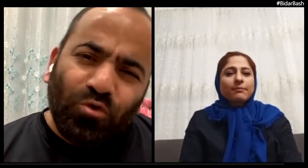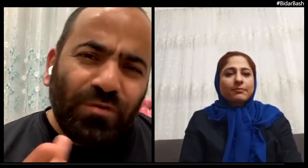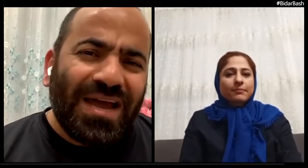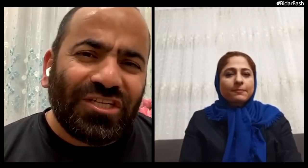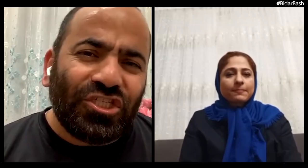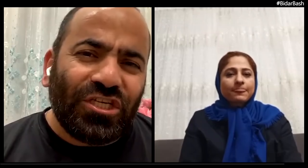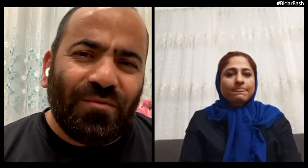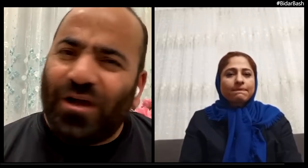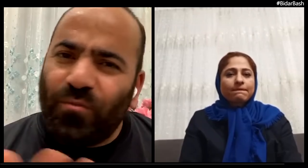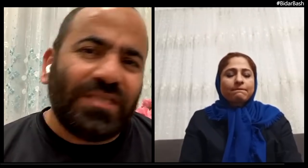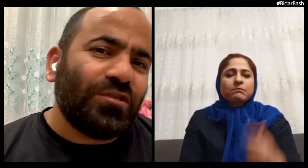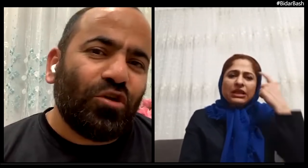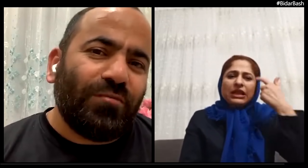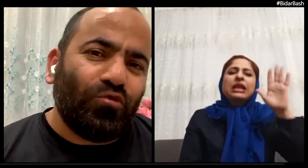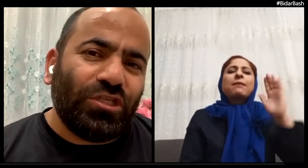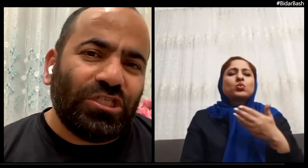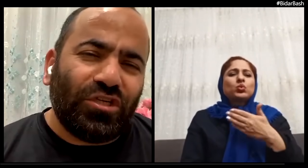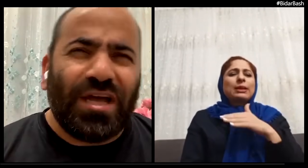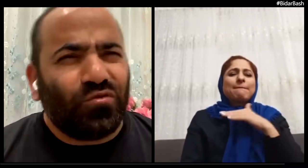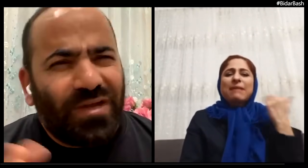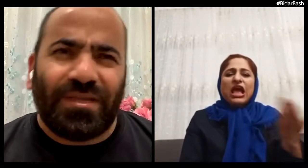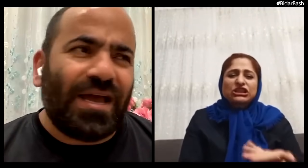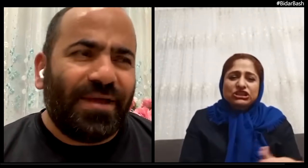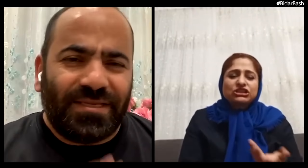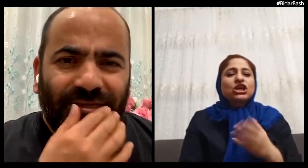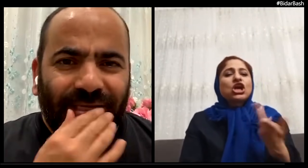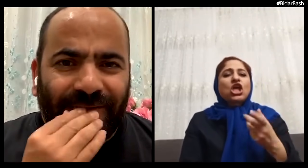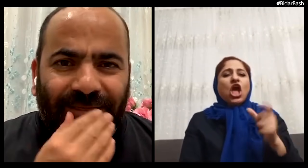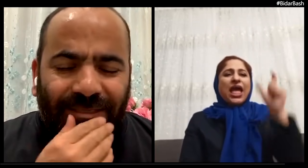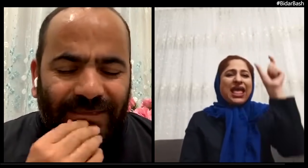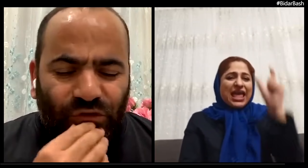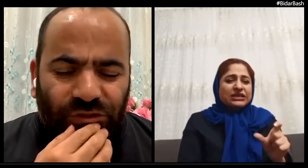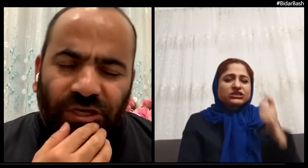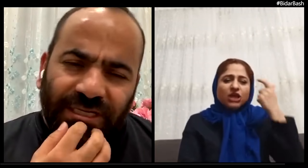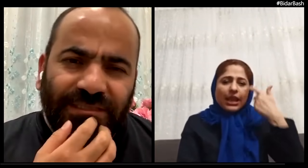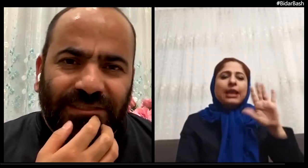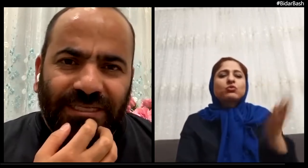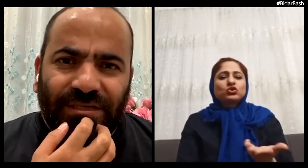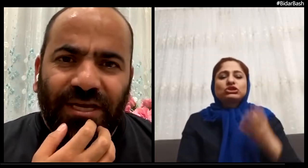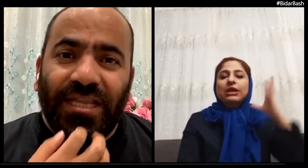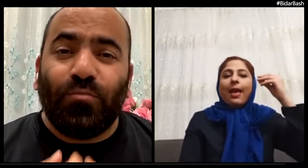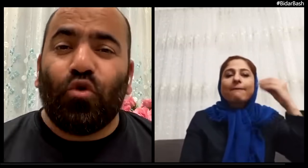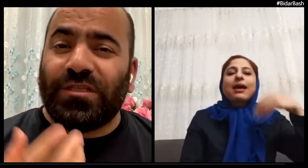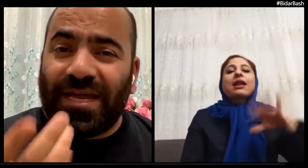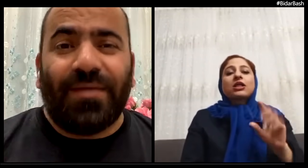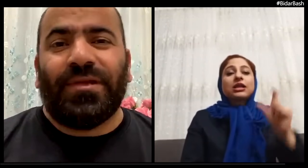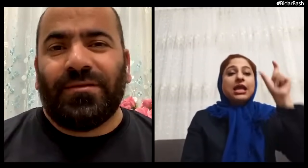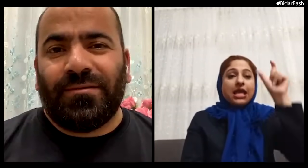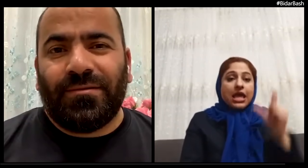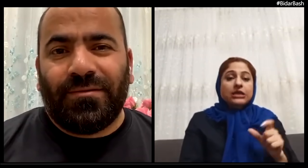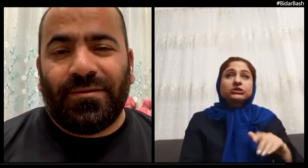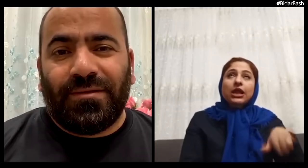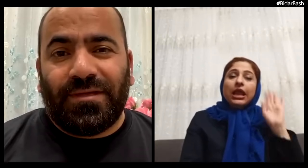یا نمیدونی مرگ چیه، یا مقام انسان رو نمیدونی چیه، یا از اون بر بیخبری. اینجوری ها نیست، انسان خیلی